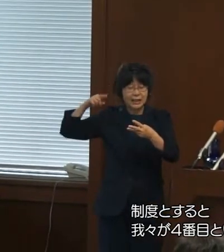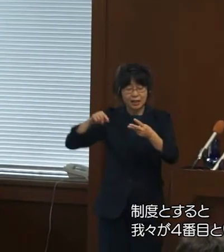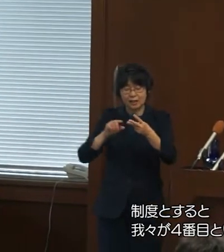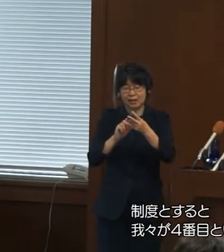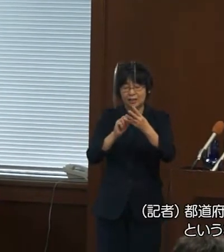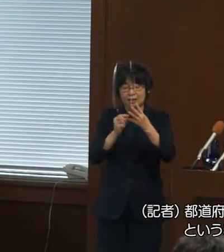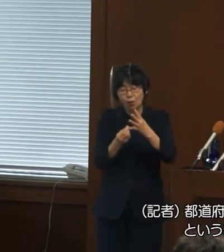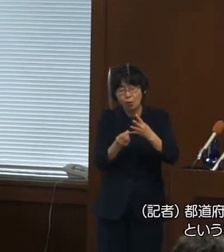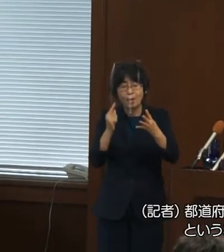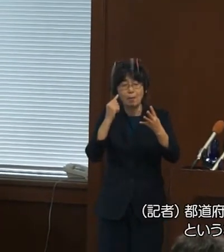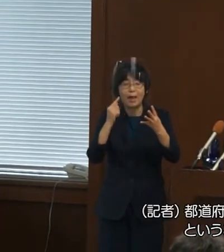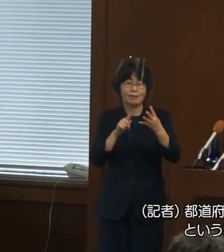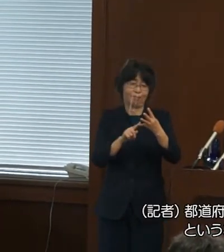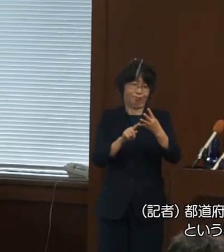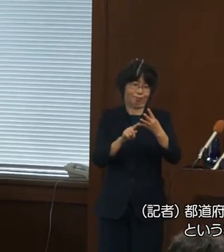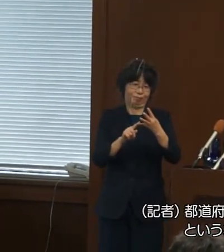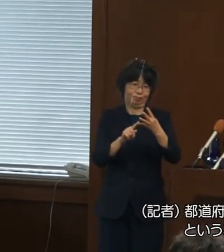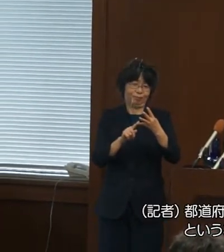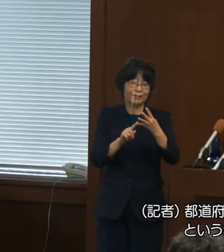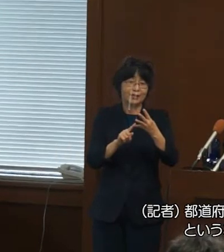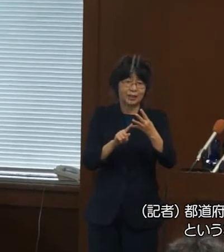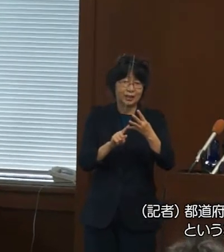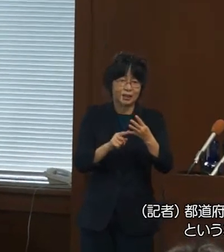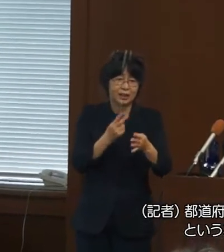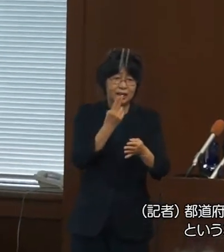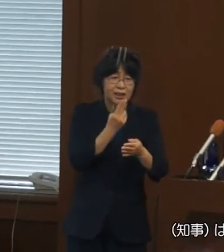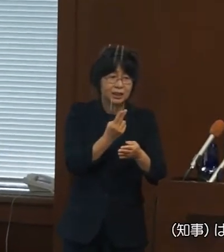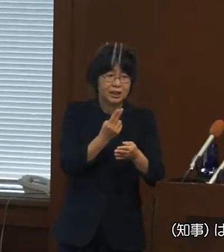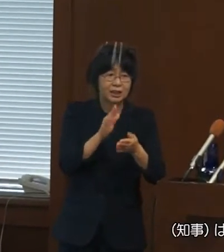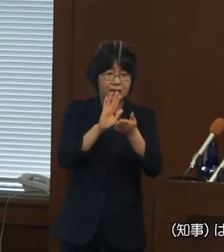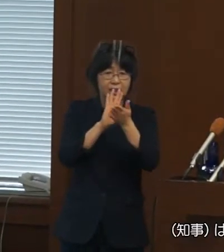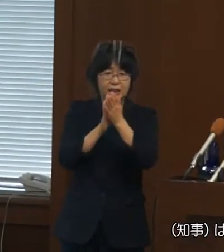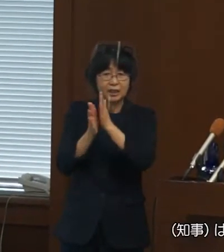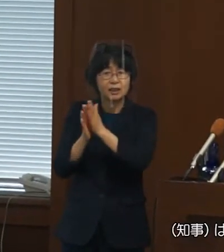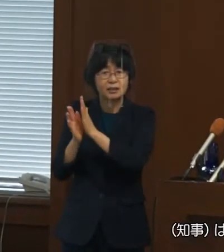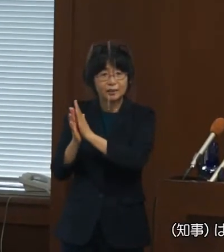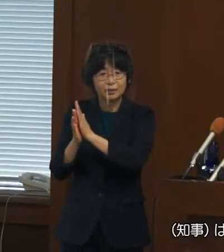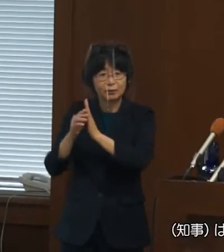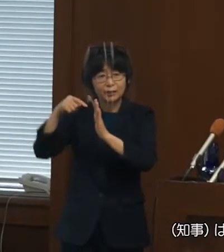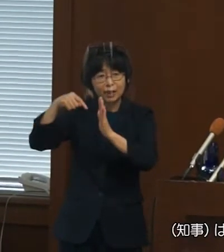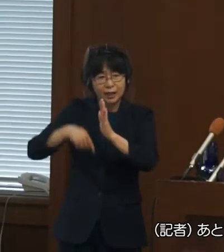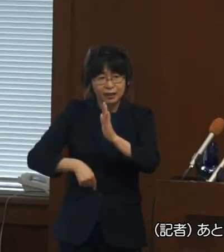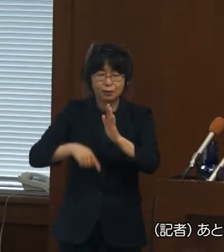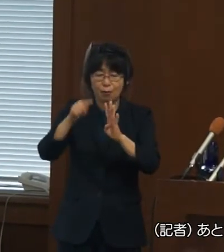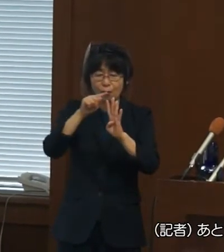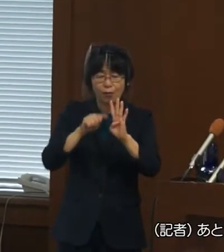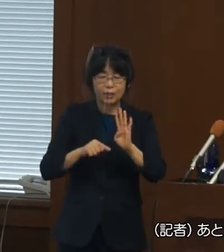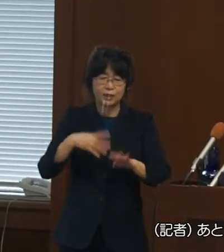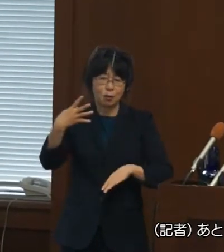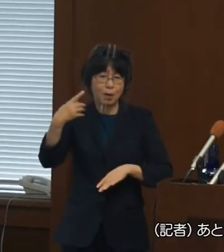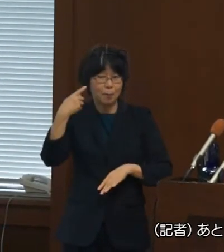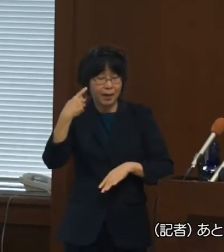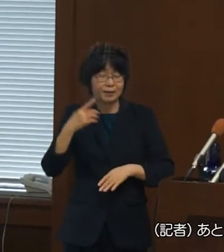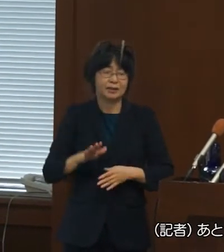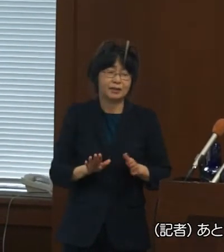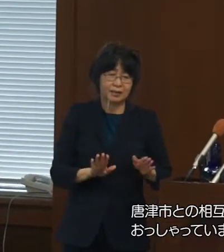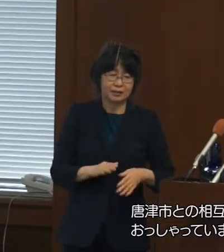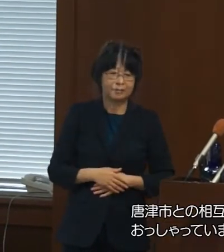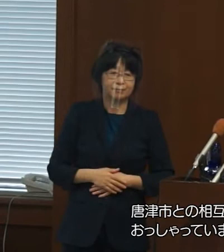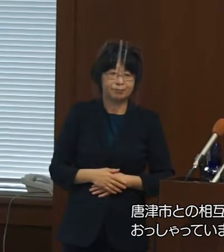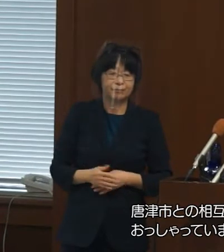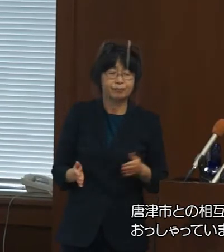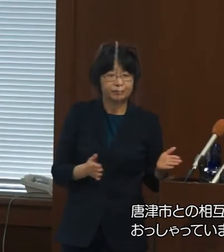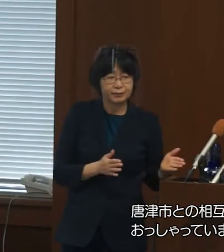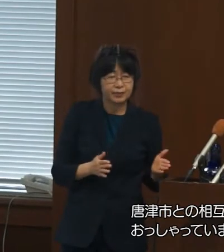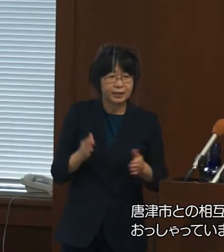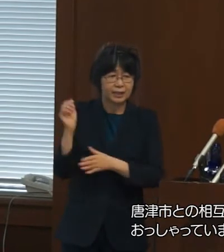ということになります。 都道府県単位での導入がっていうことですかね。 はい、そうです。 あと、受領所について唐津市